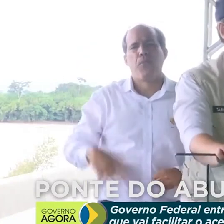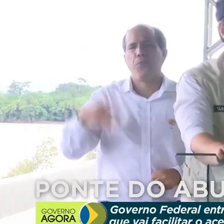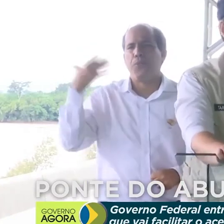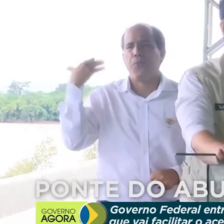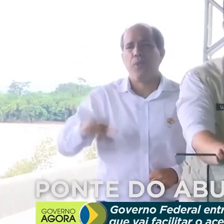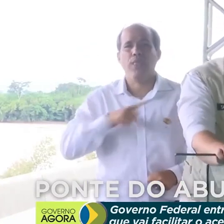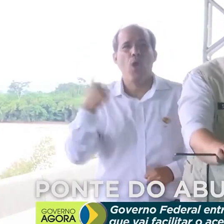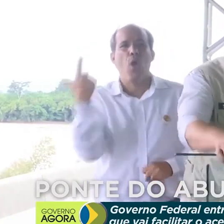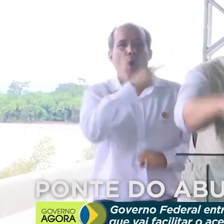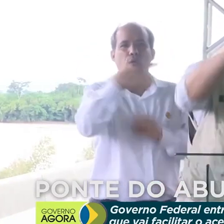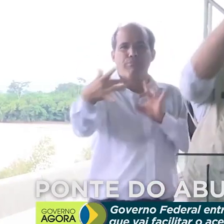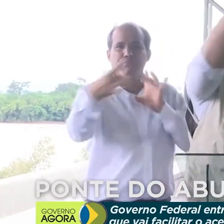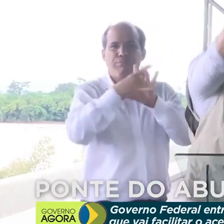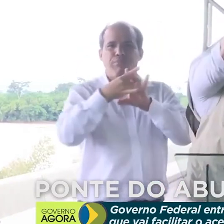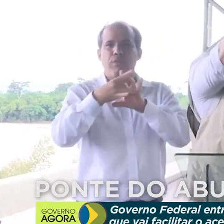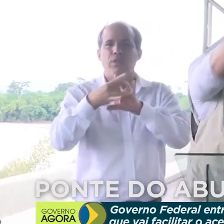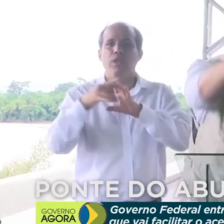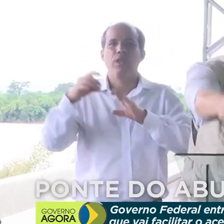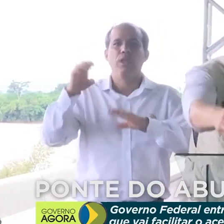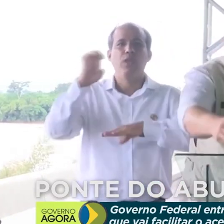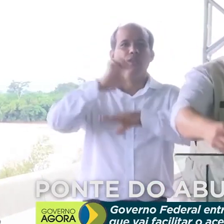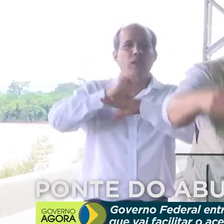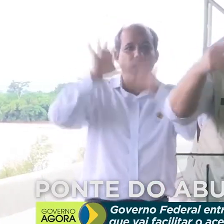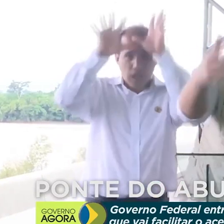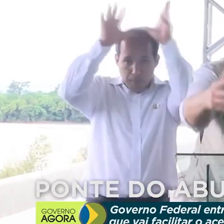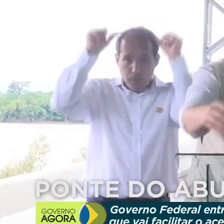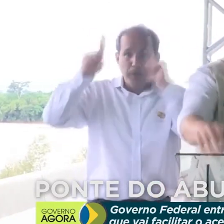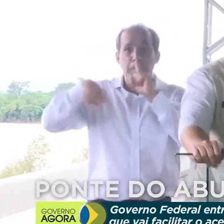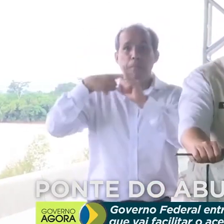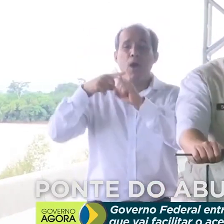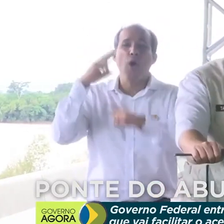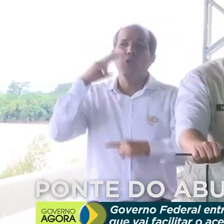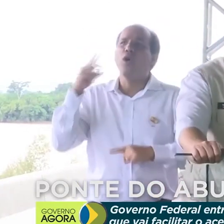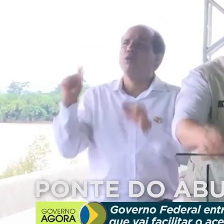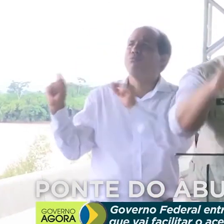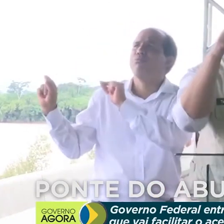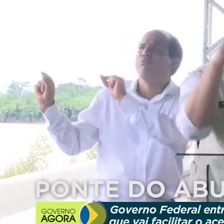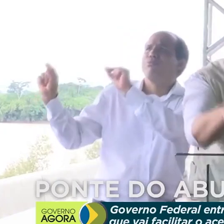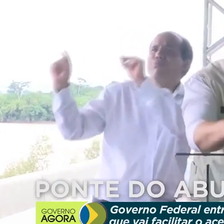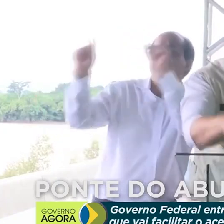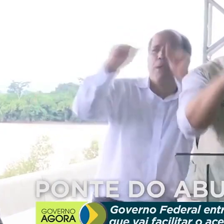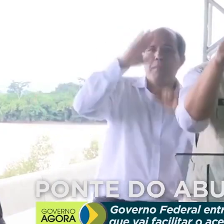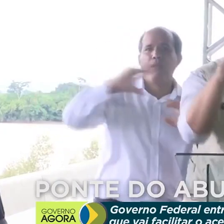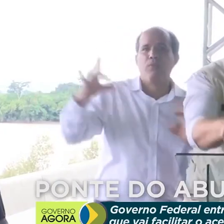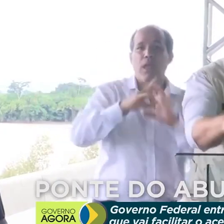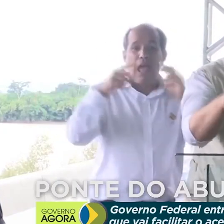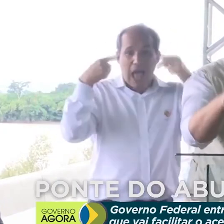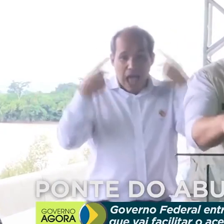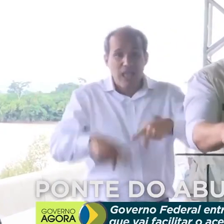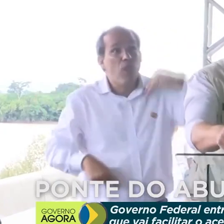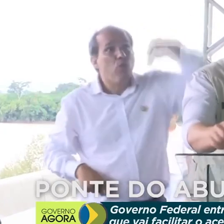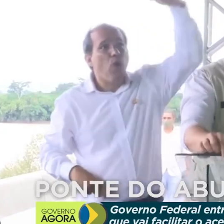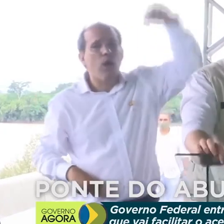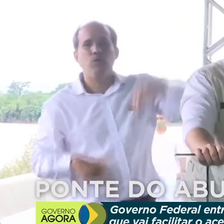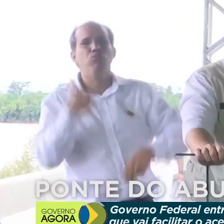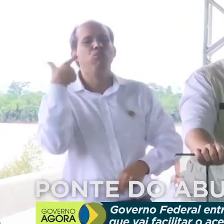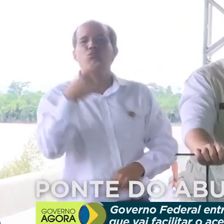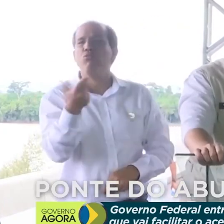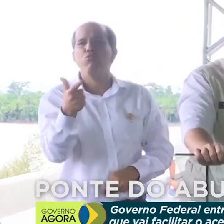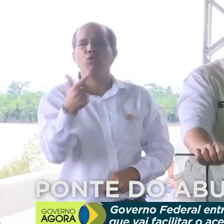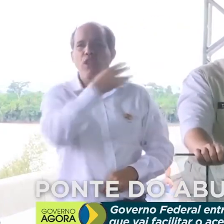A interligação do estado do Amazonas com Rondônia, com o resto do Brasil, porque o Norte não será